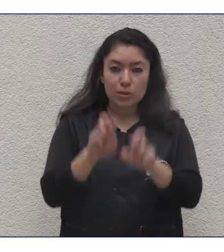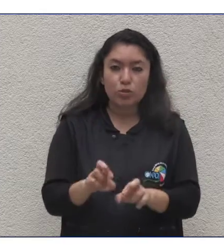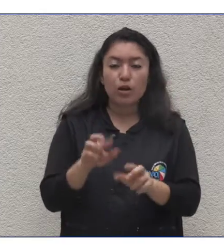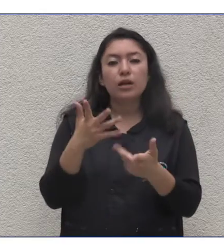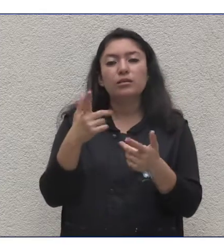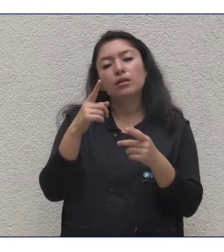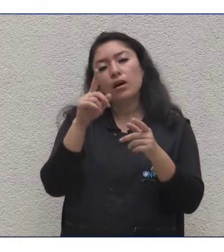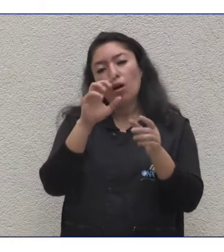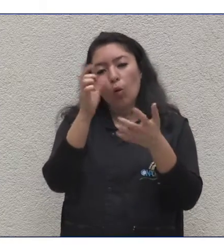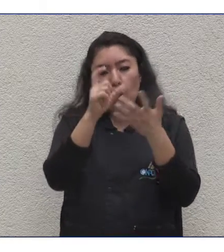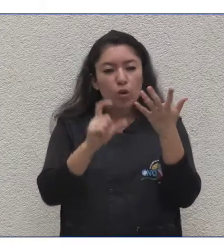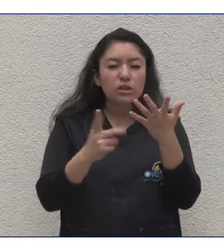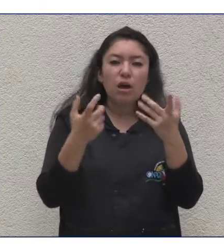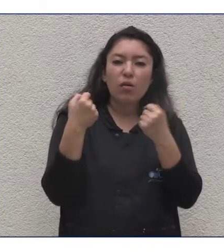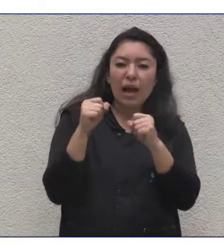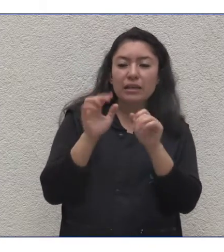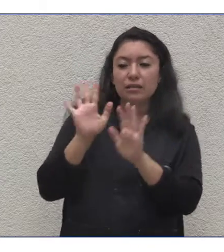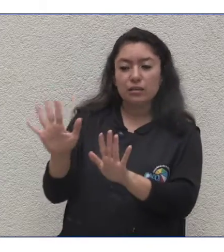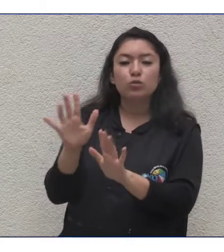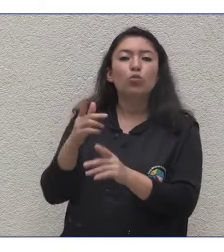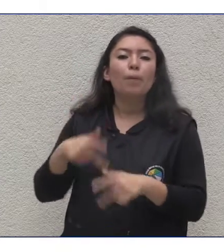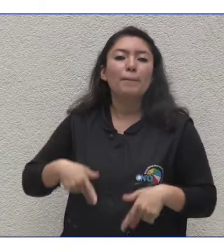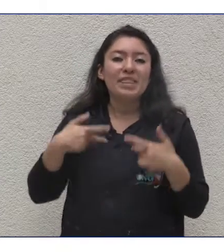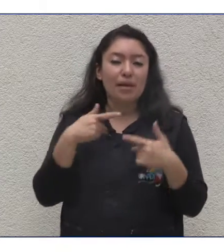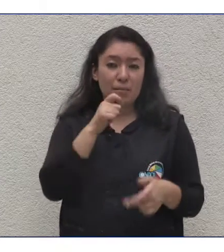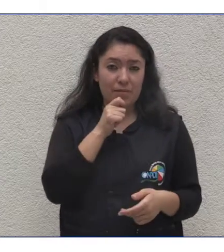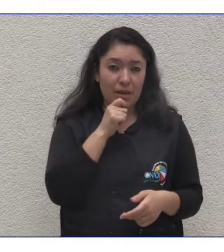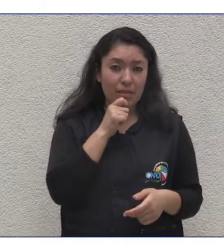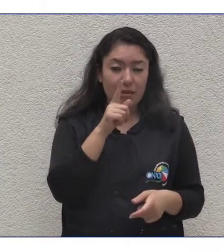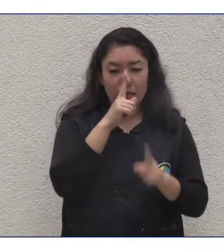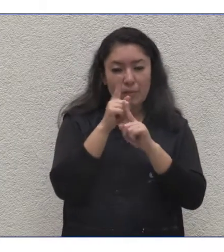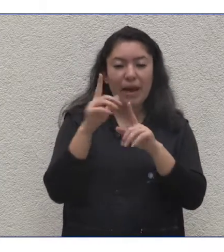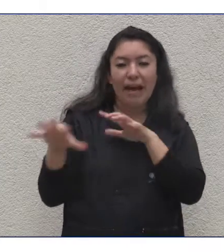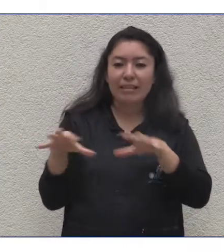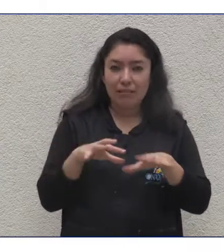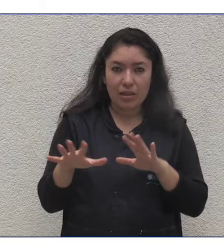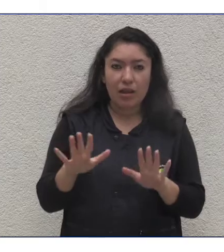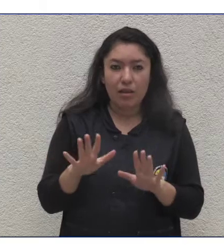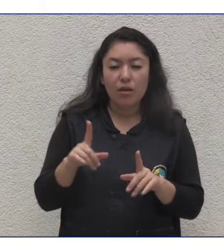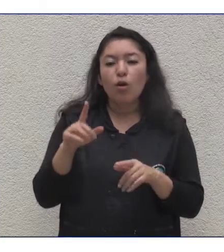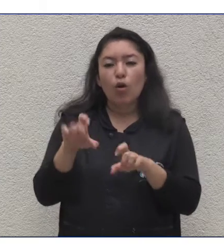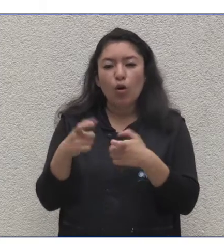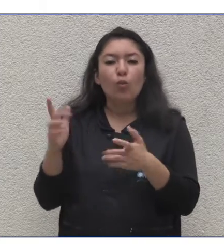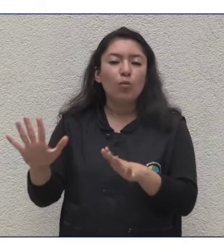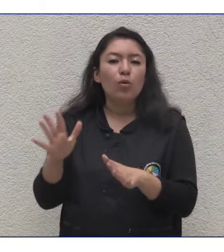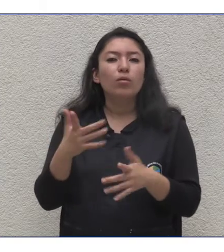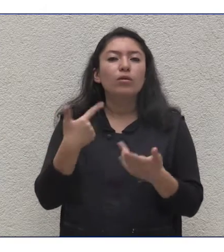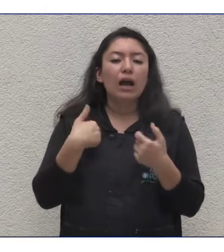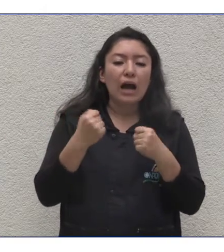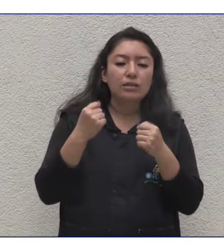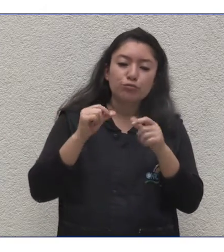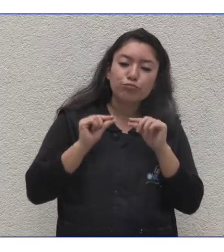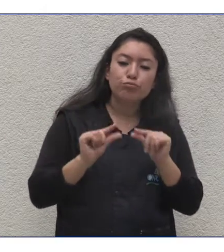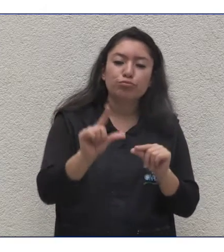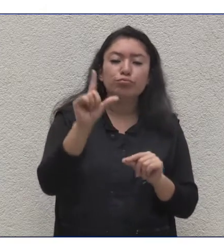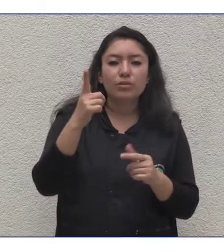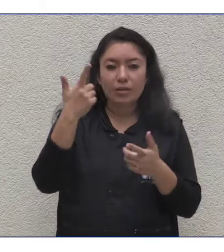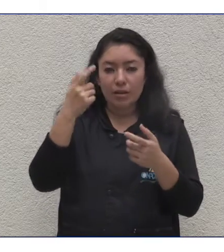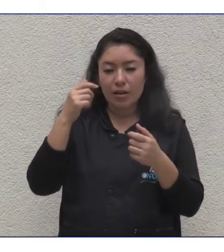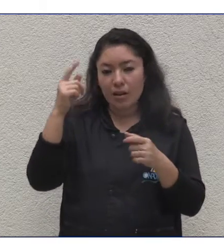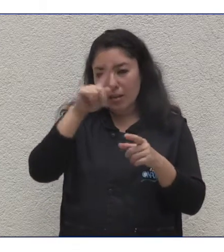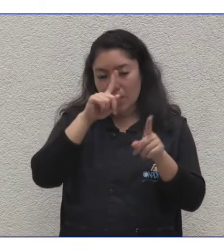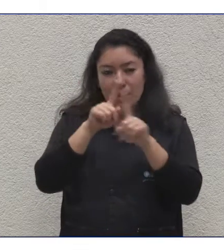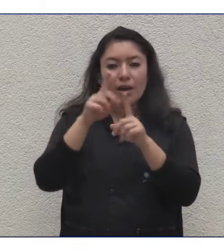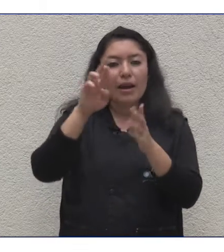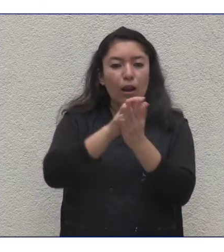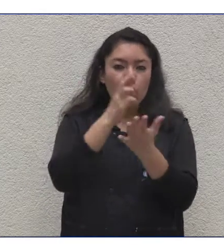personas o a hechos o circunstancias de su vida privada o actividad, tales como los hábitos personales, el origen racial, el